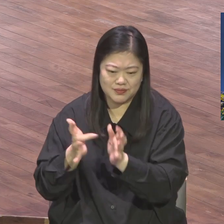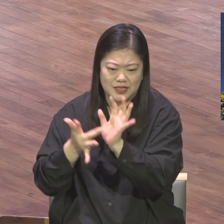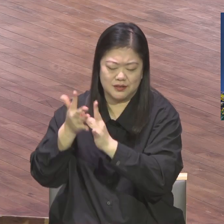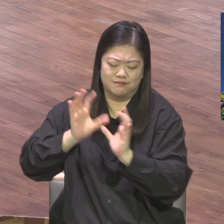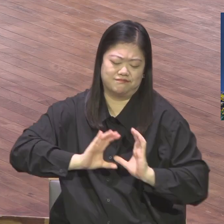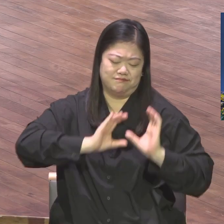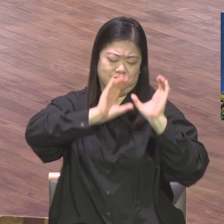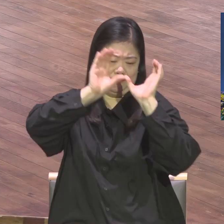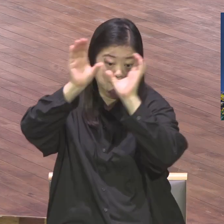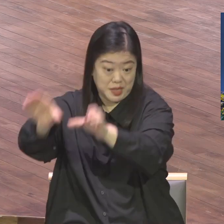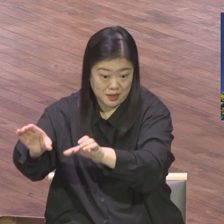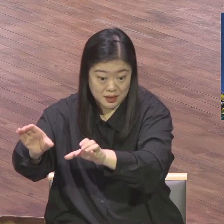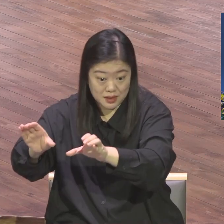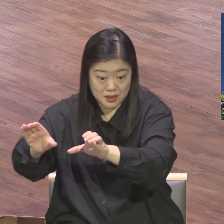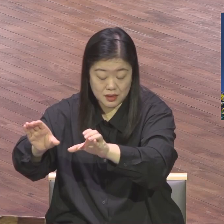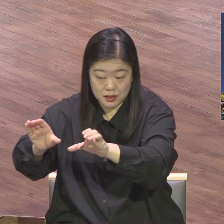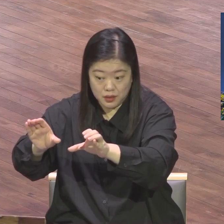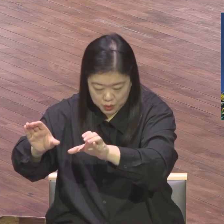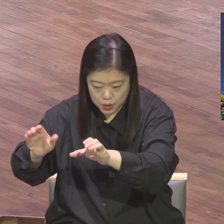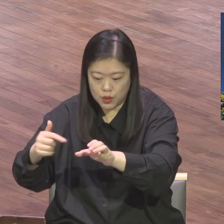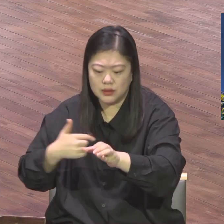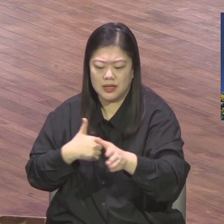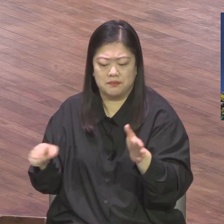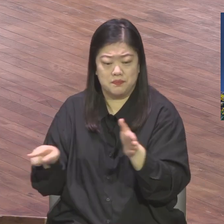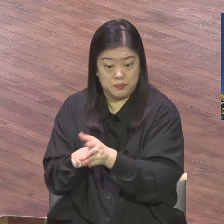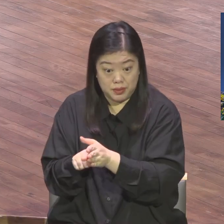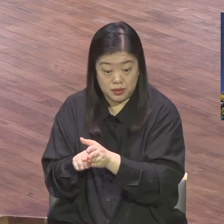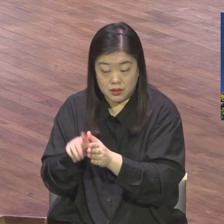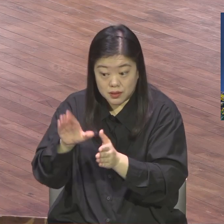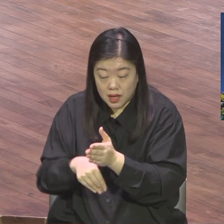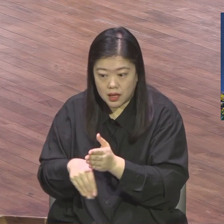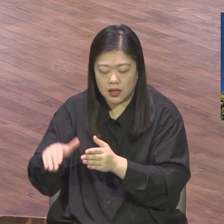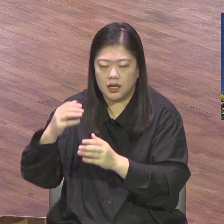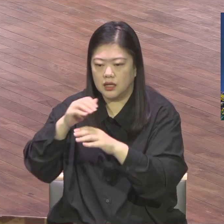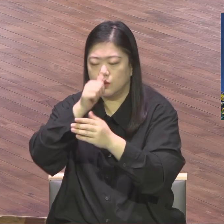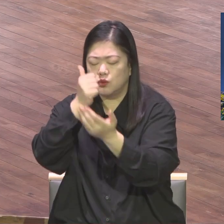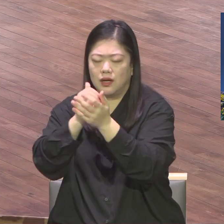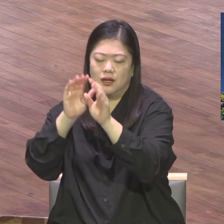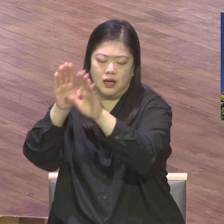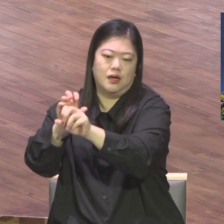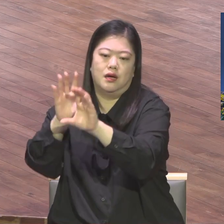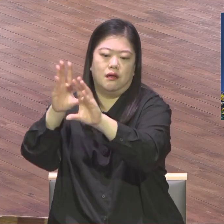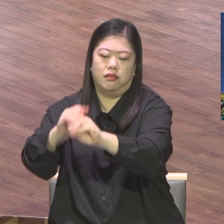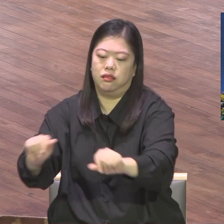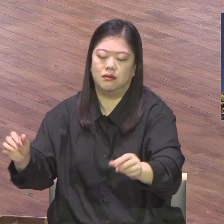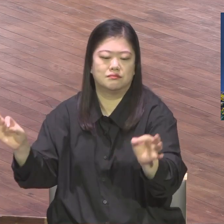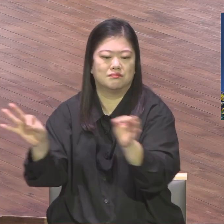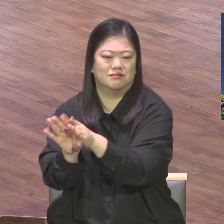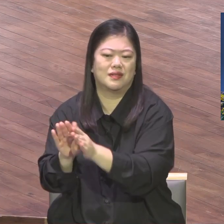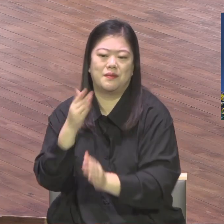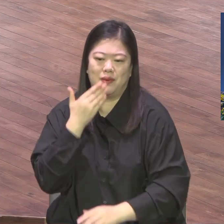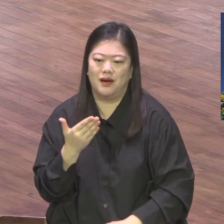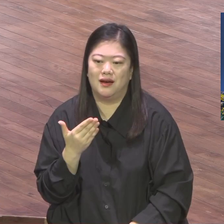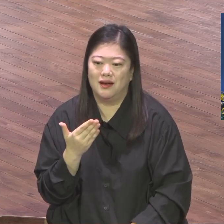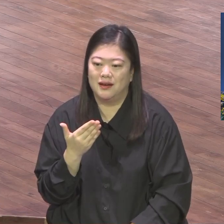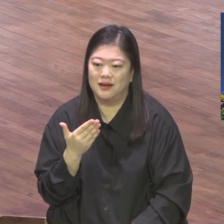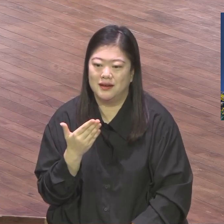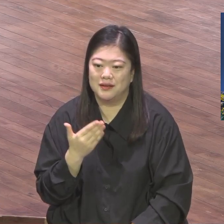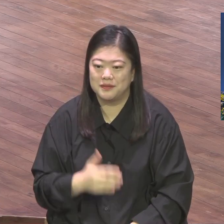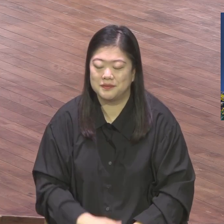주시는 그리스도 라는 사실을 공식적으로 선포하는 현장이